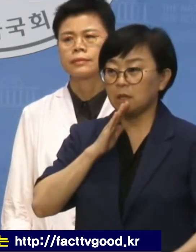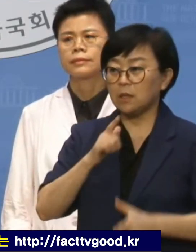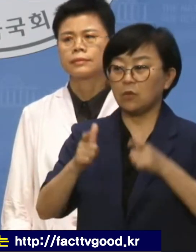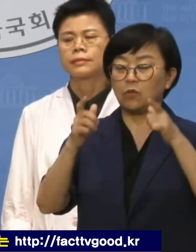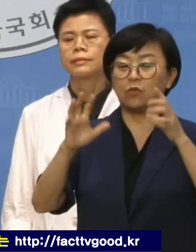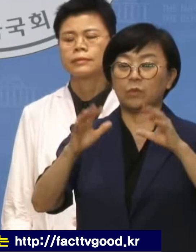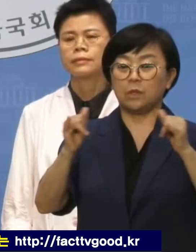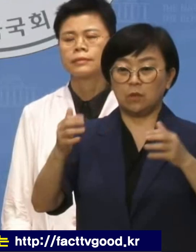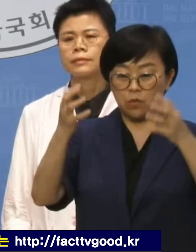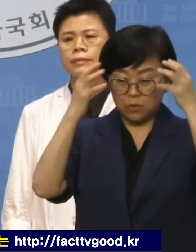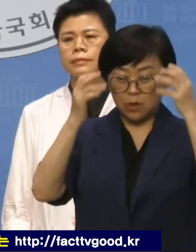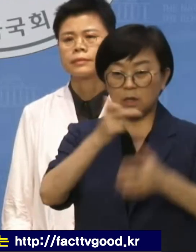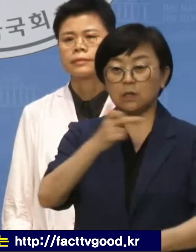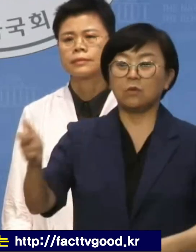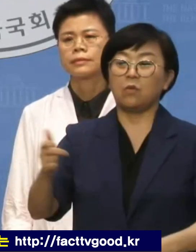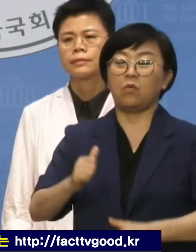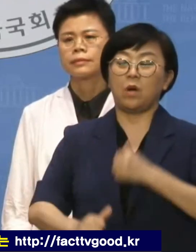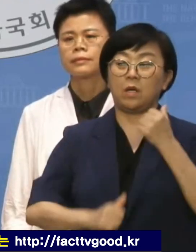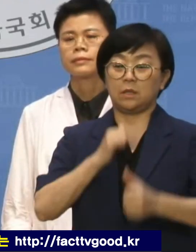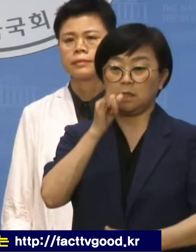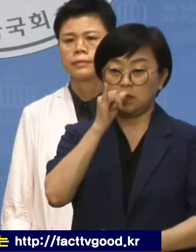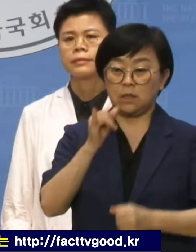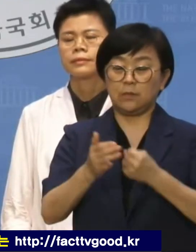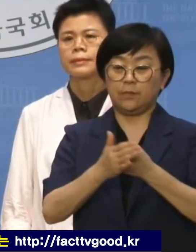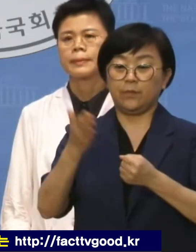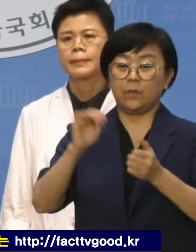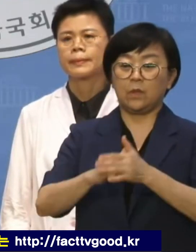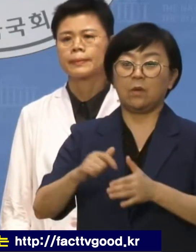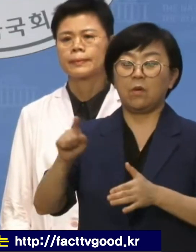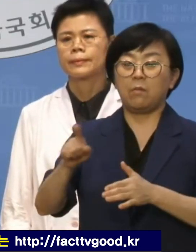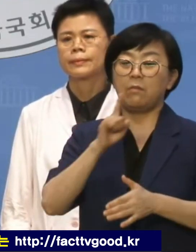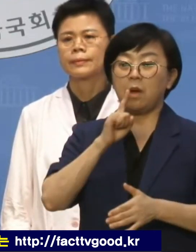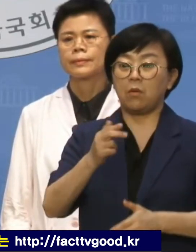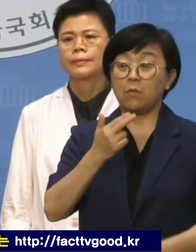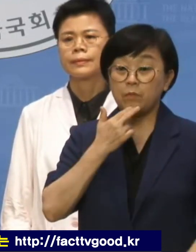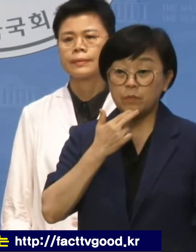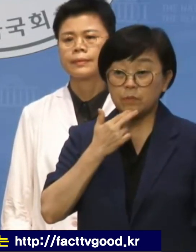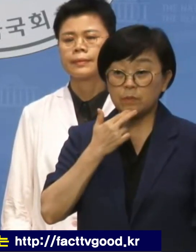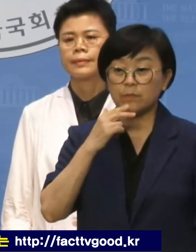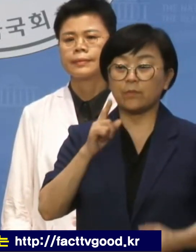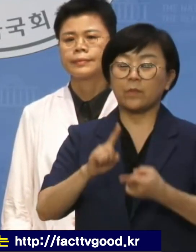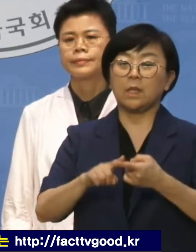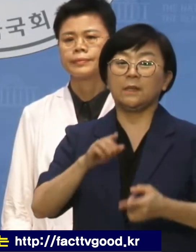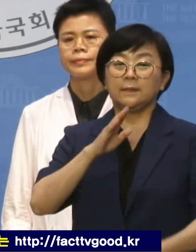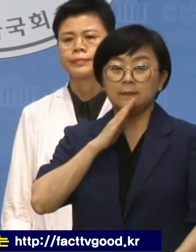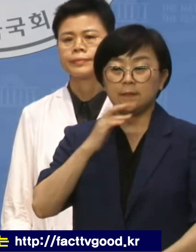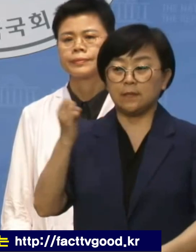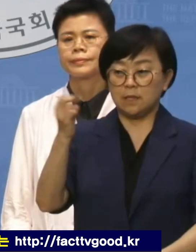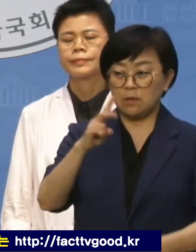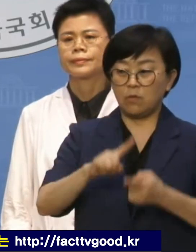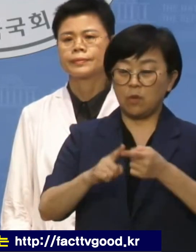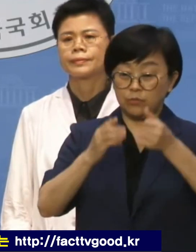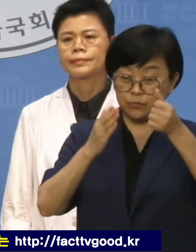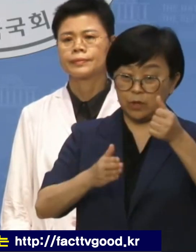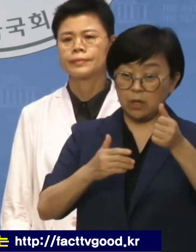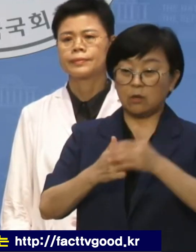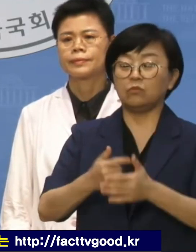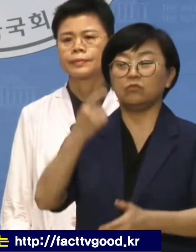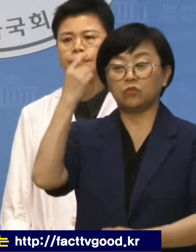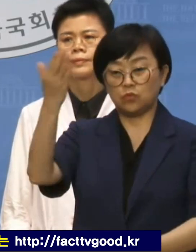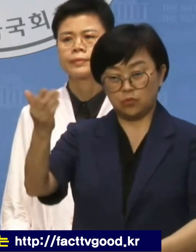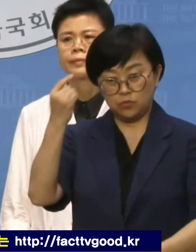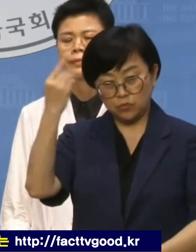국민들의 고통이 그다음 분노가 솟구치고 있는데 어떻게 단 한마디도 해명을 안 하는지 정말 다시 한번 부탁드립니다. 묻고